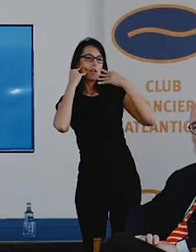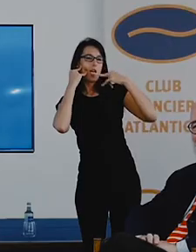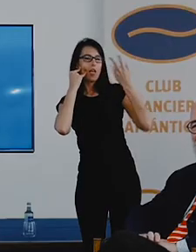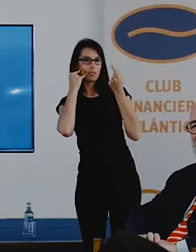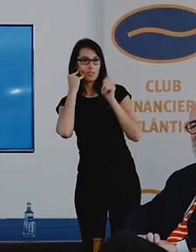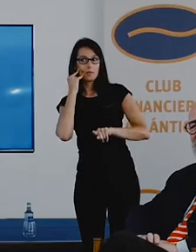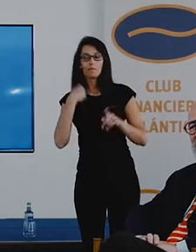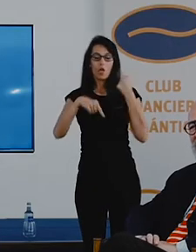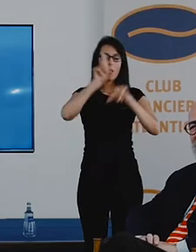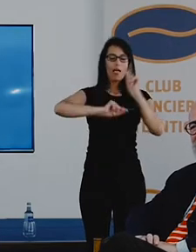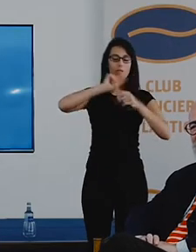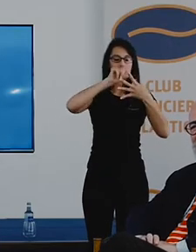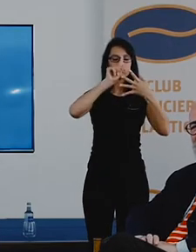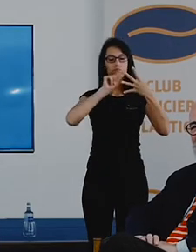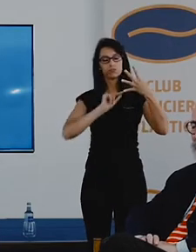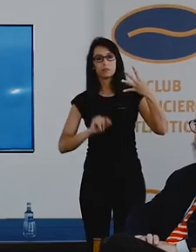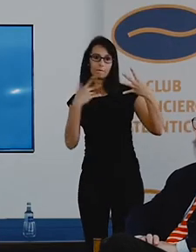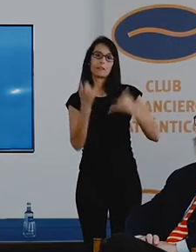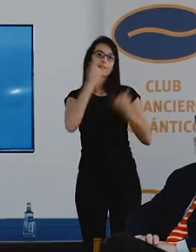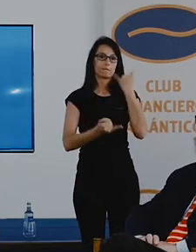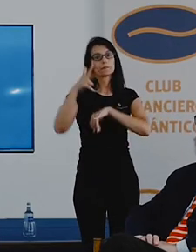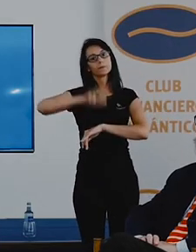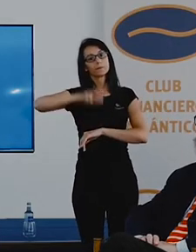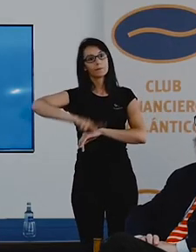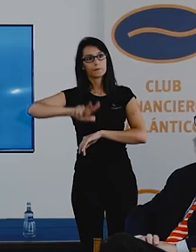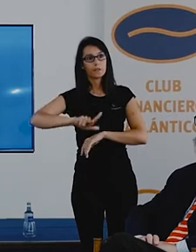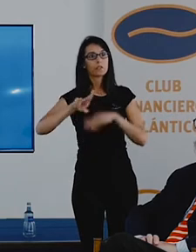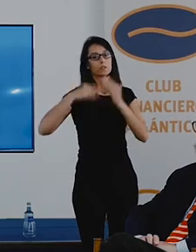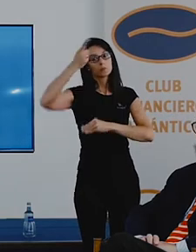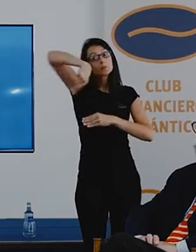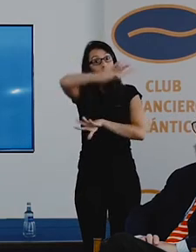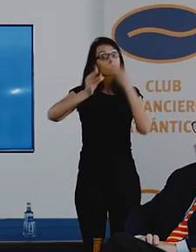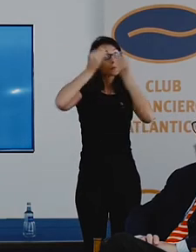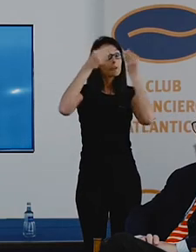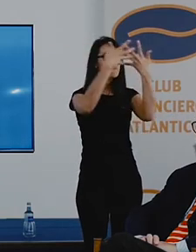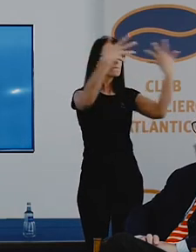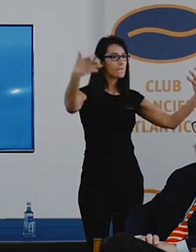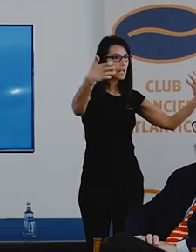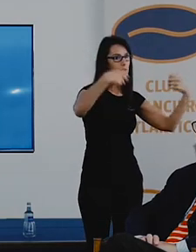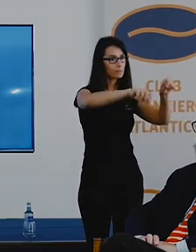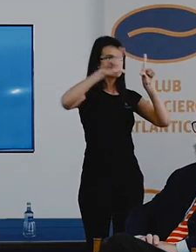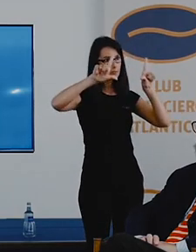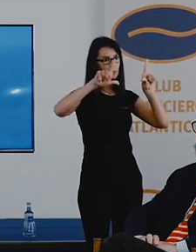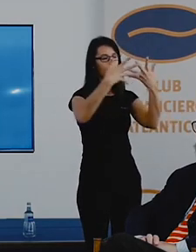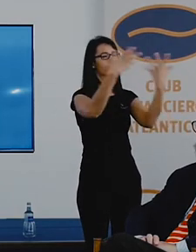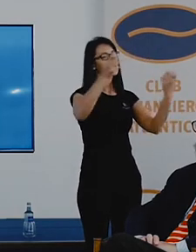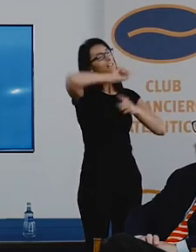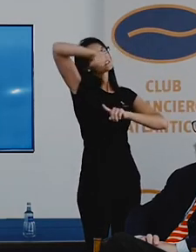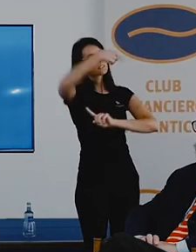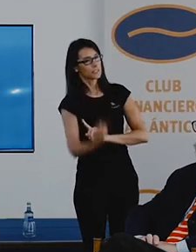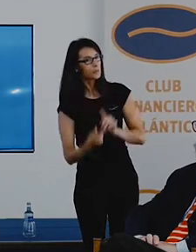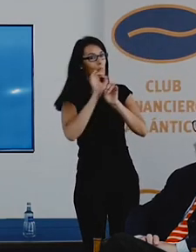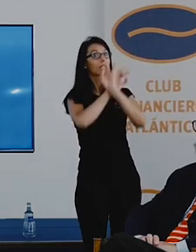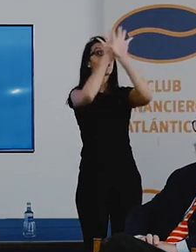Iba a elegir uno de ellos, pero no, lo hacemos en castellano. Pero pensar en esa frase y por qué se pone ahí, que después, al final, lo veréis